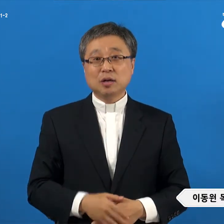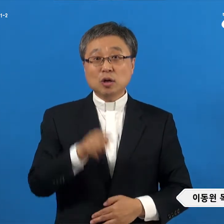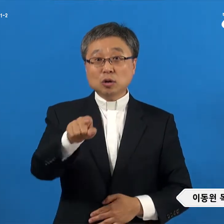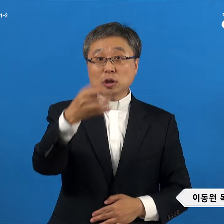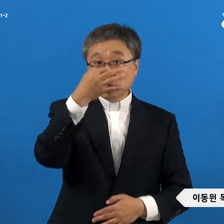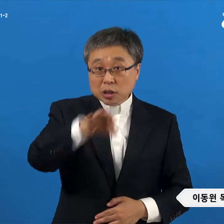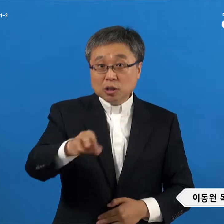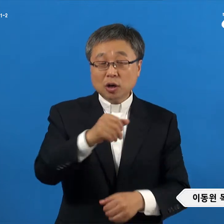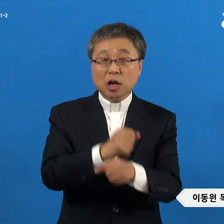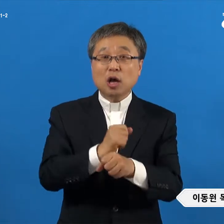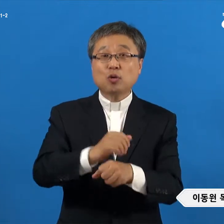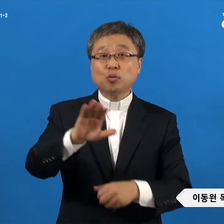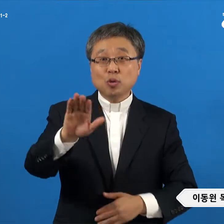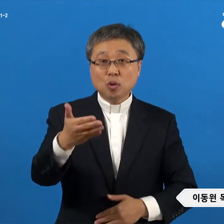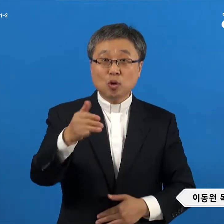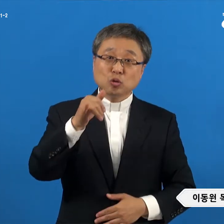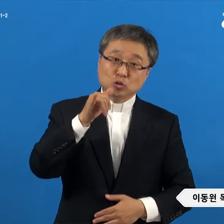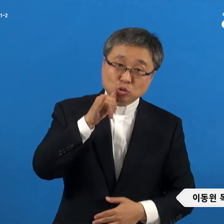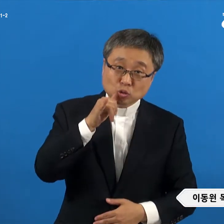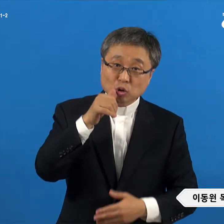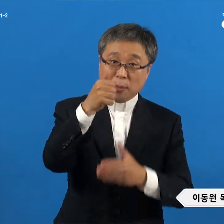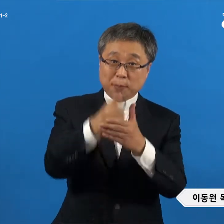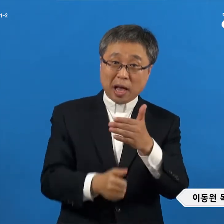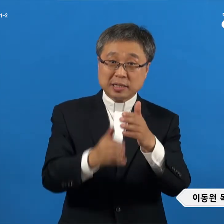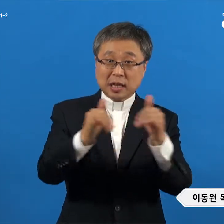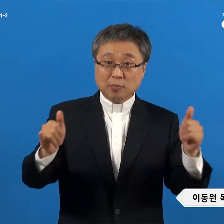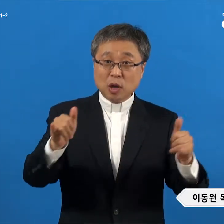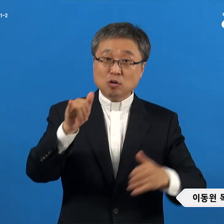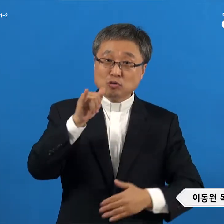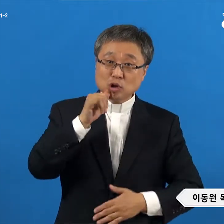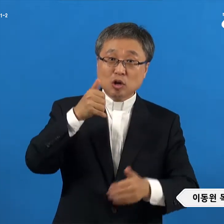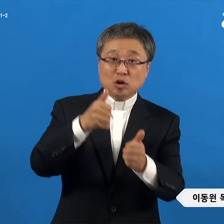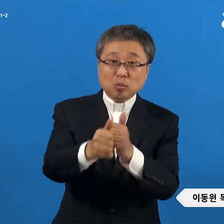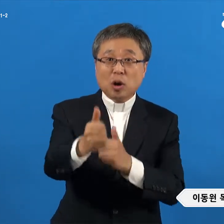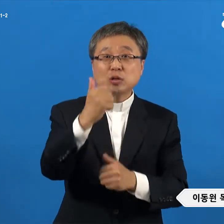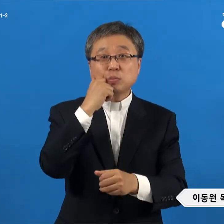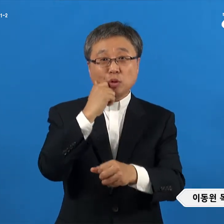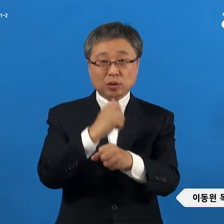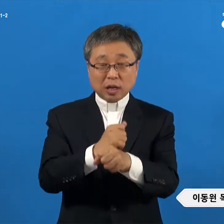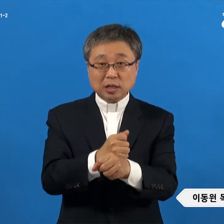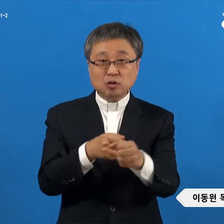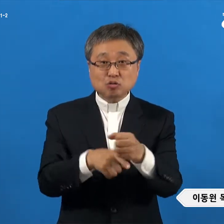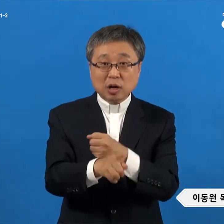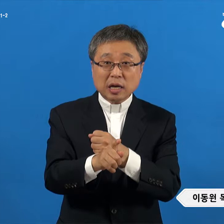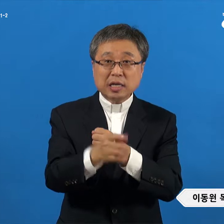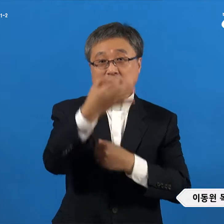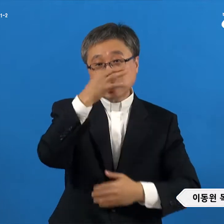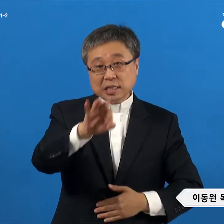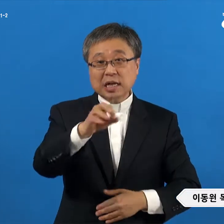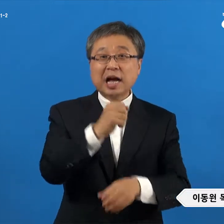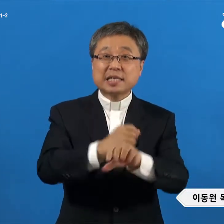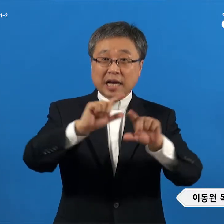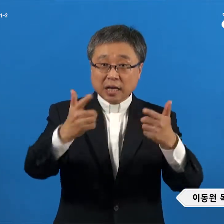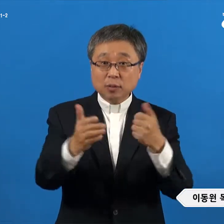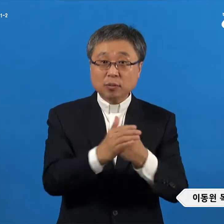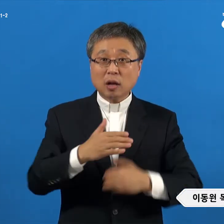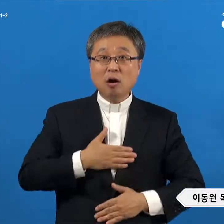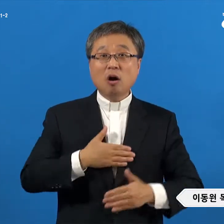돼요. 이 중독에 빠진 사람들이 중독을 극복하지 못하는 이유가 인정을 안 하거든요. 나는 언제든지 끊을 수 있다고. 그리고 끊지